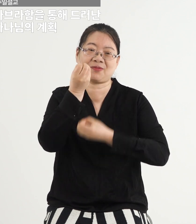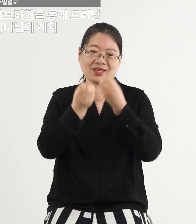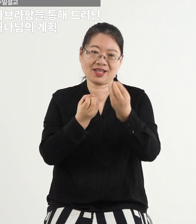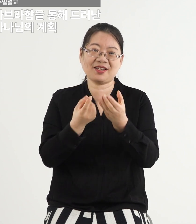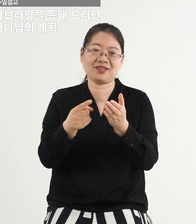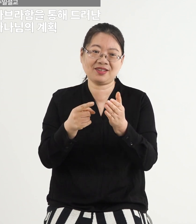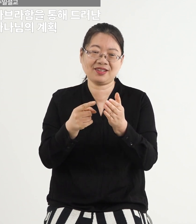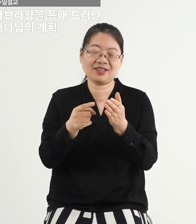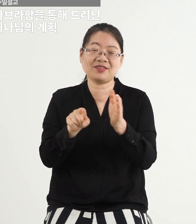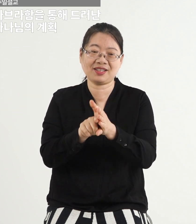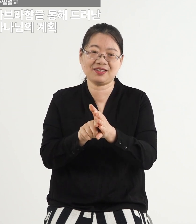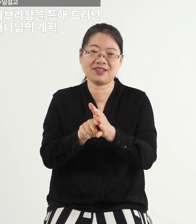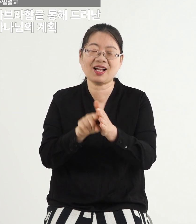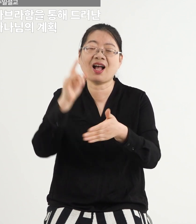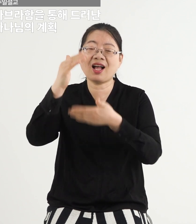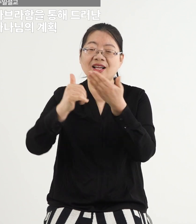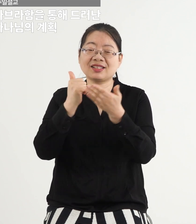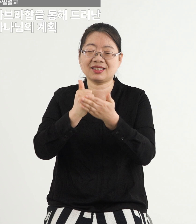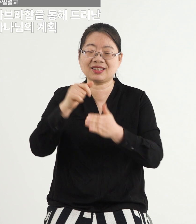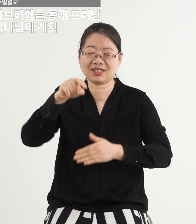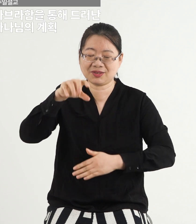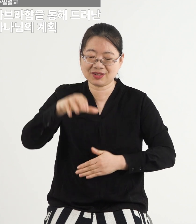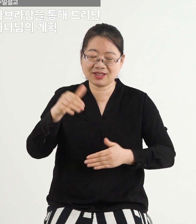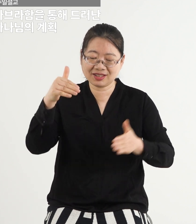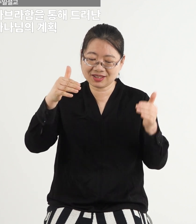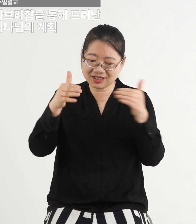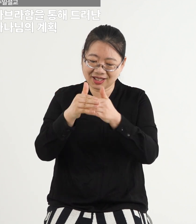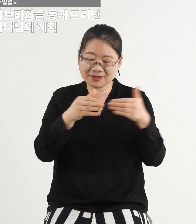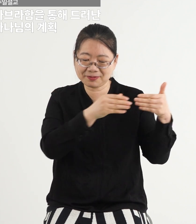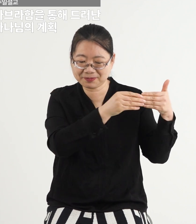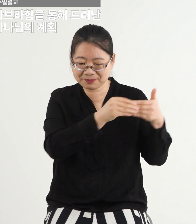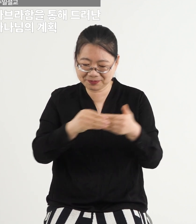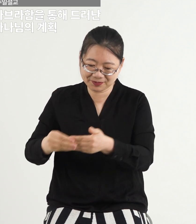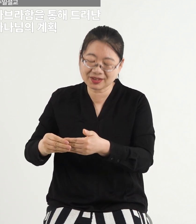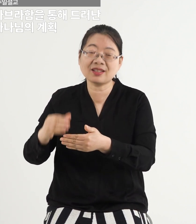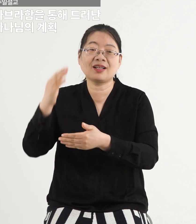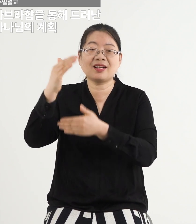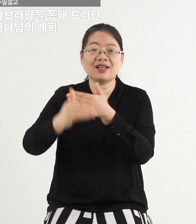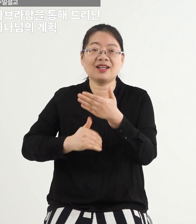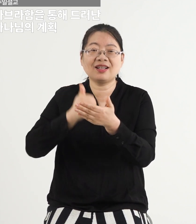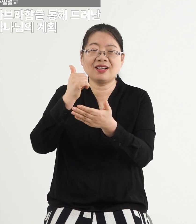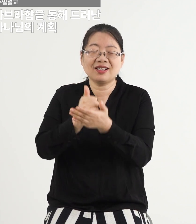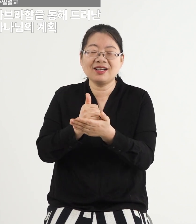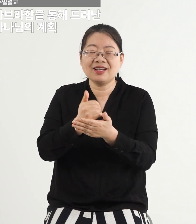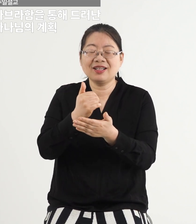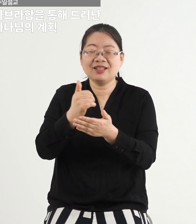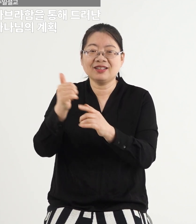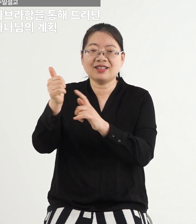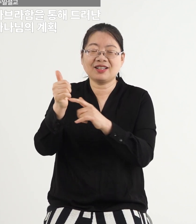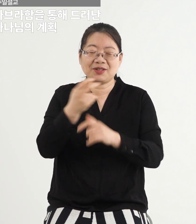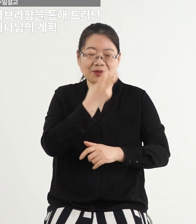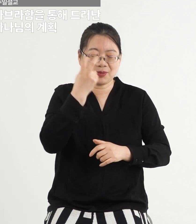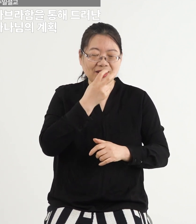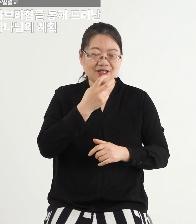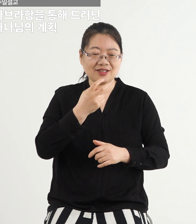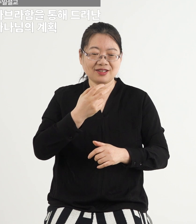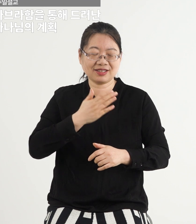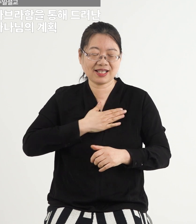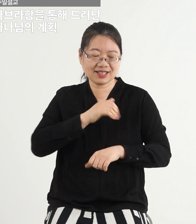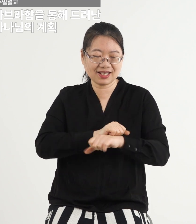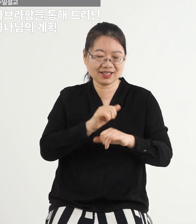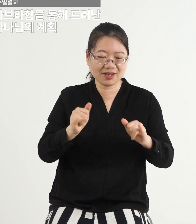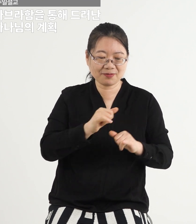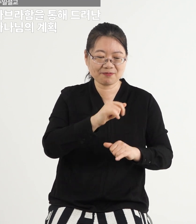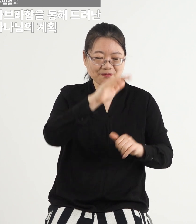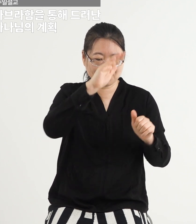하나님이 여기까지 인도하셨군요. 그분을 똑똑하고 잘난 사람들 앉혀놓으면 자기가